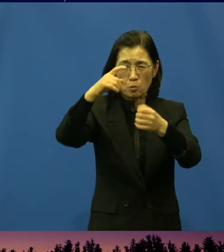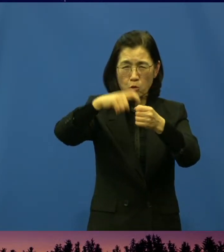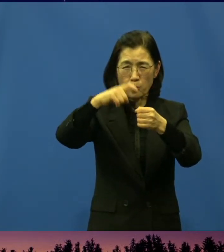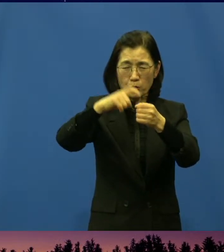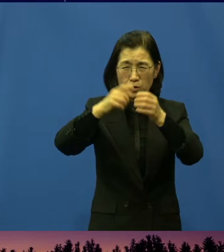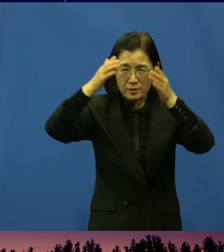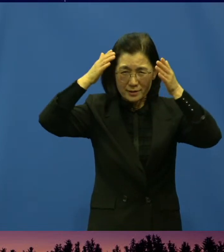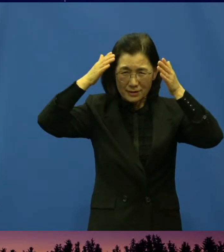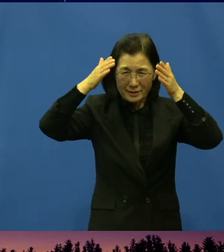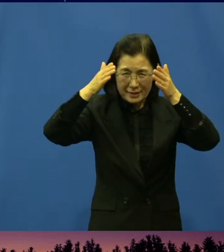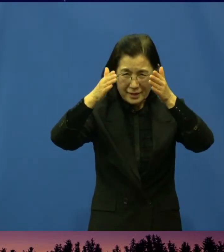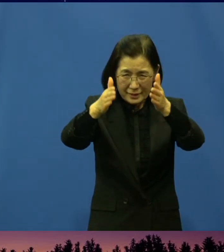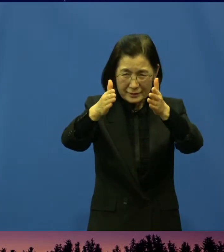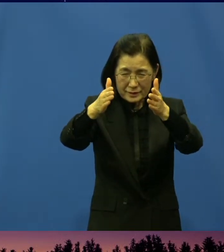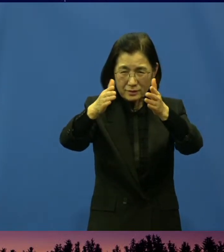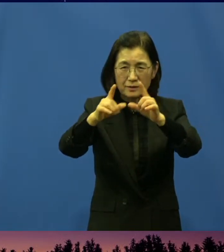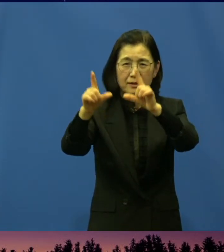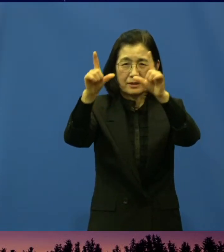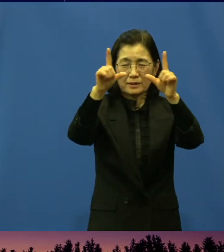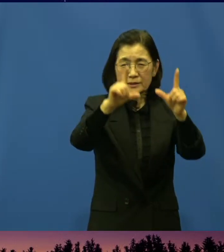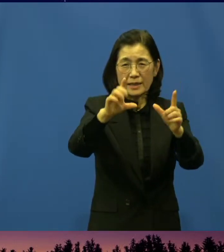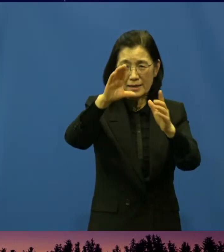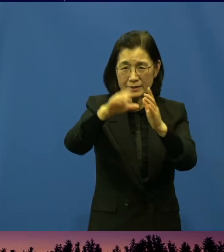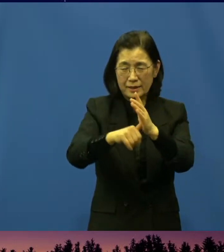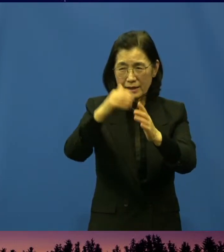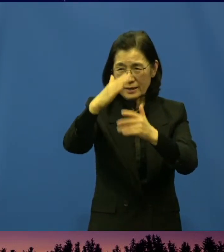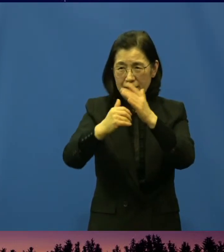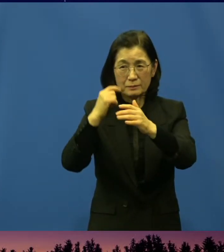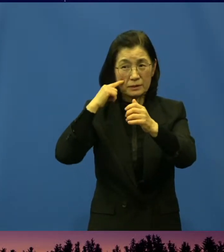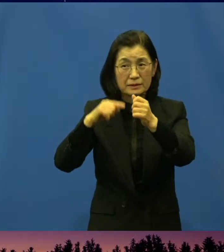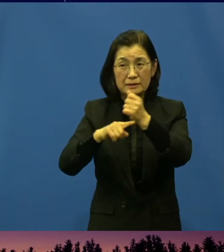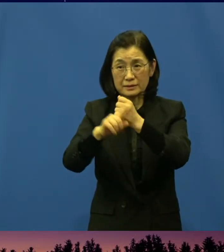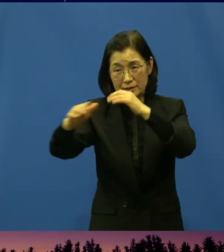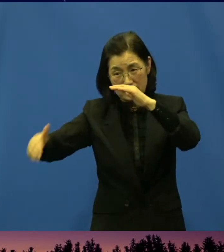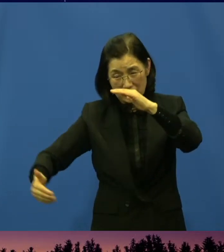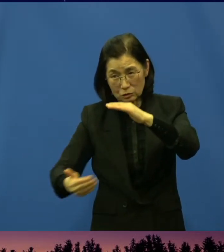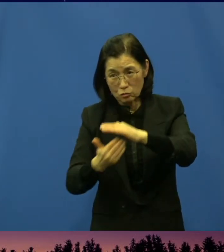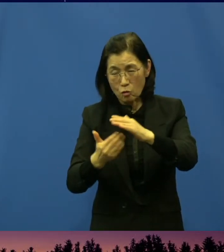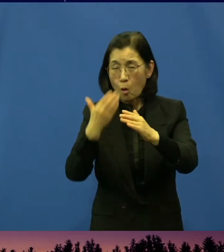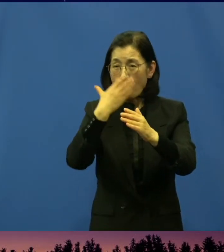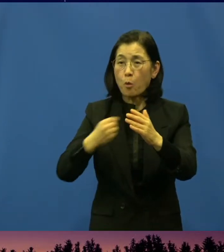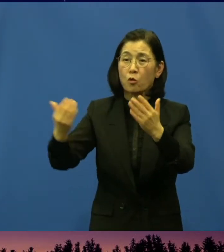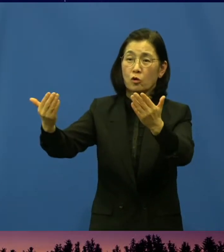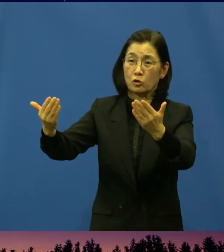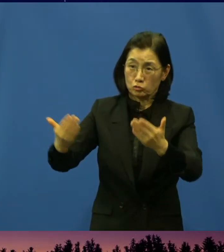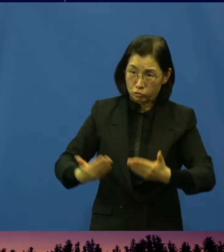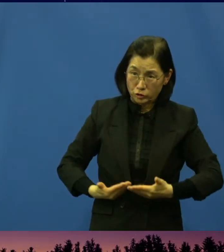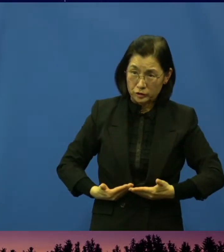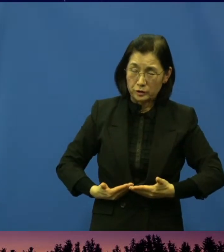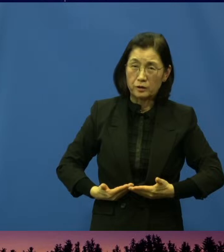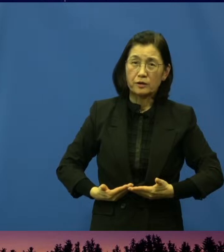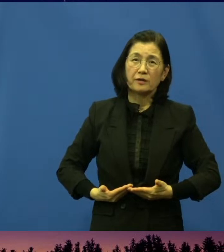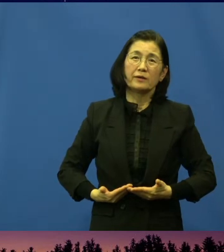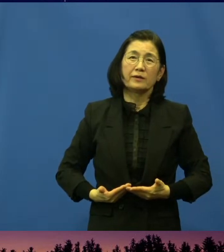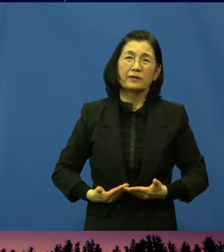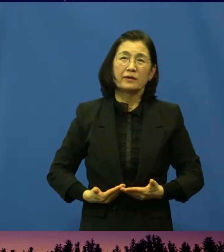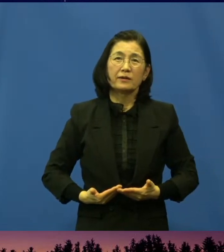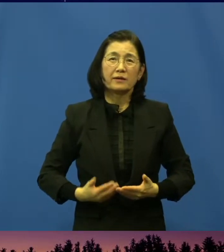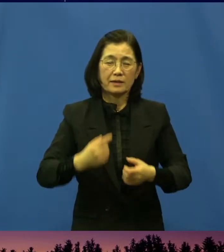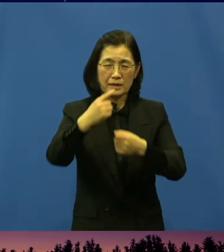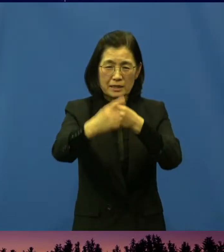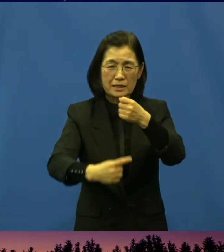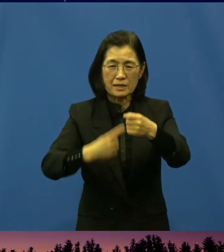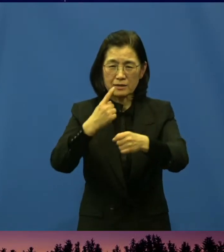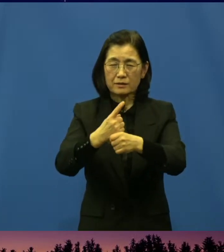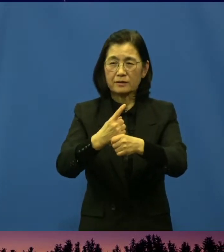하나님의 뜻을 이룰 때 하나님께서 우리의 인생 가운데 복을 주시고 또 복을 주셔서 한 해를 마치고